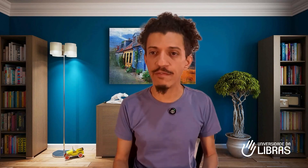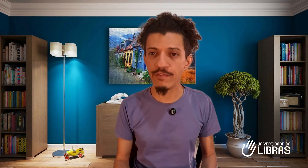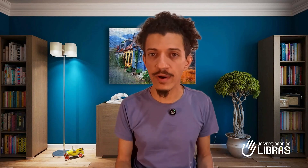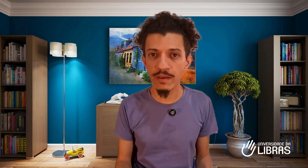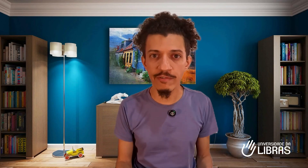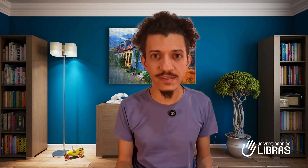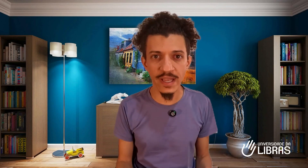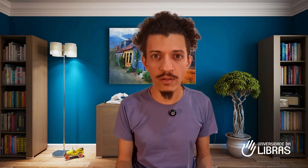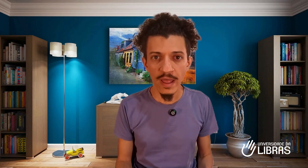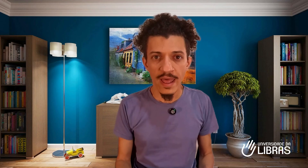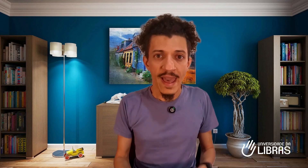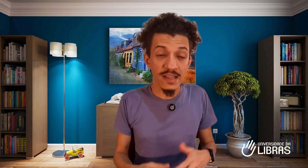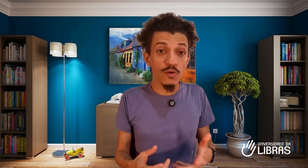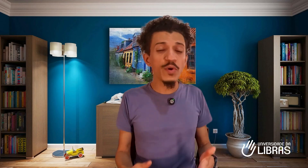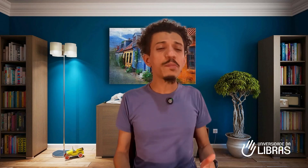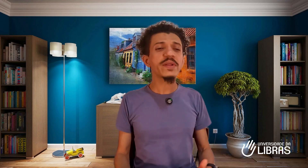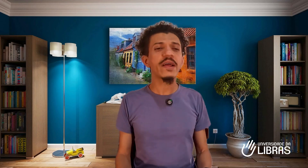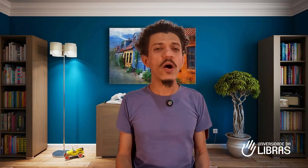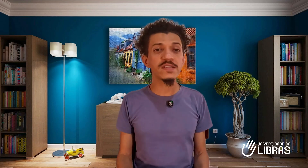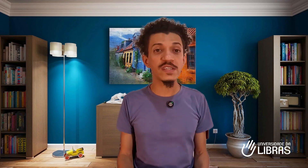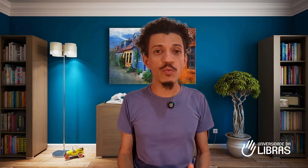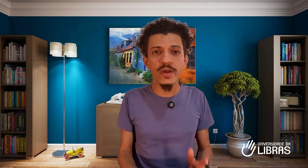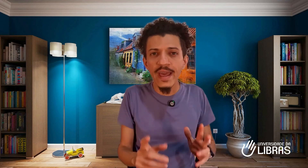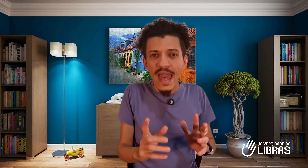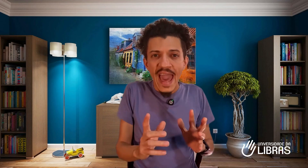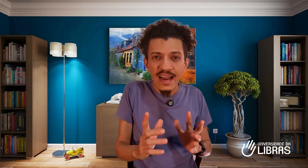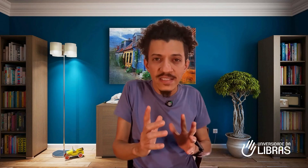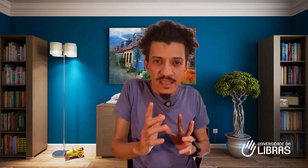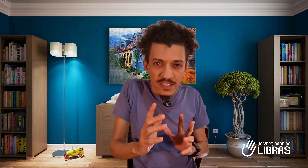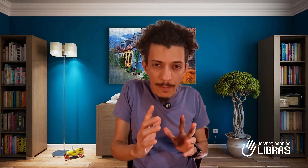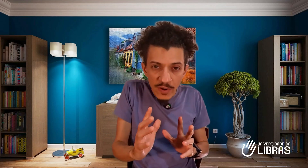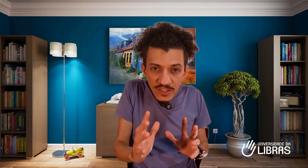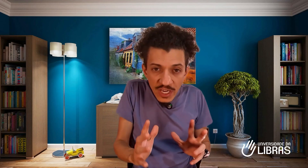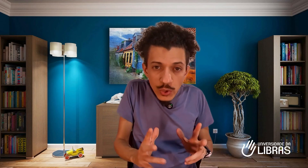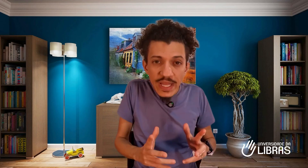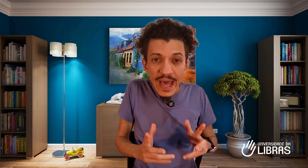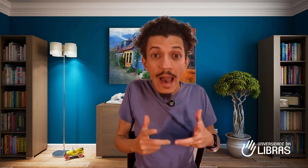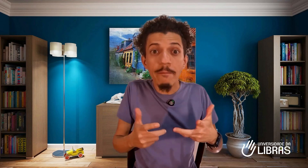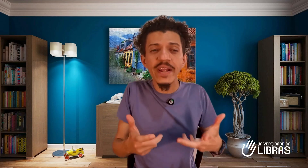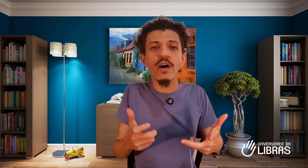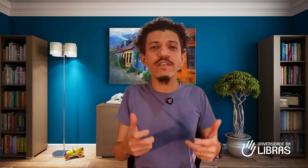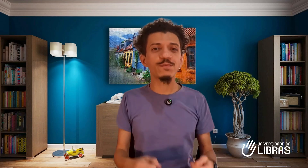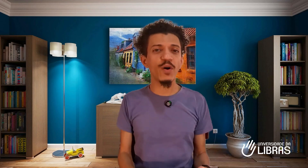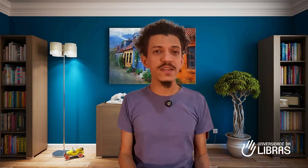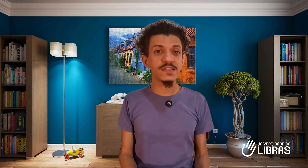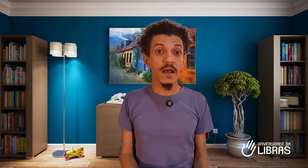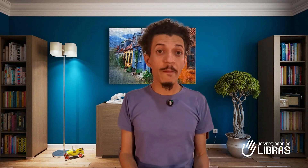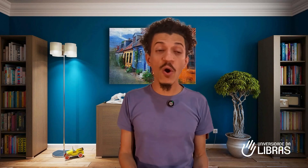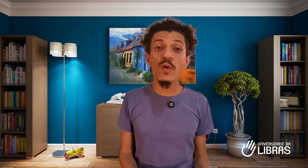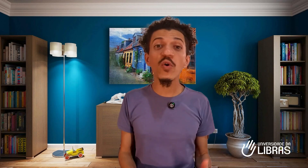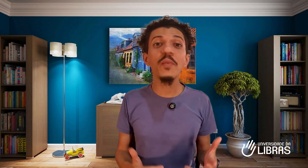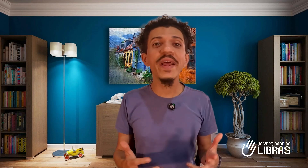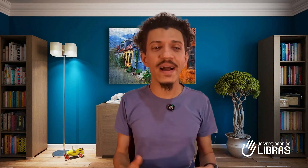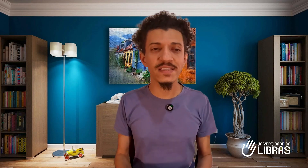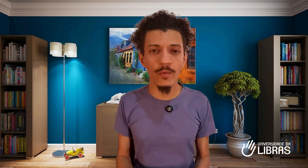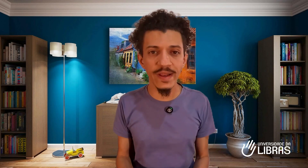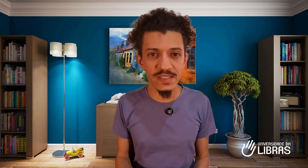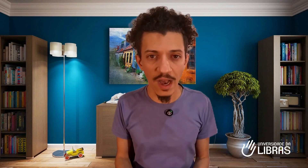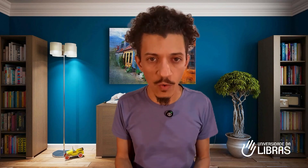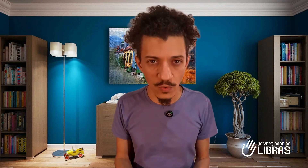aqui eu fazendo, elas são muito poderosas porque elas já podem te ajudar a abrir novas portas para uma comunicação inicial com os